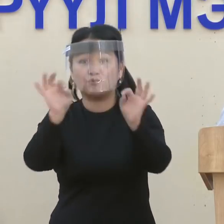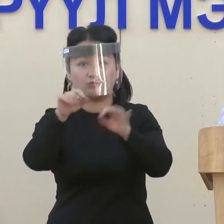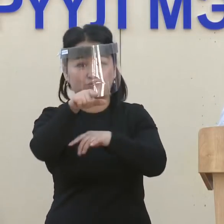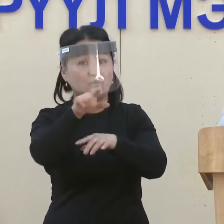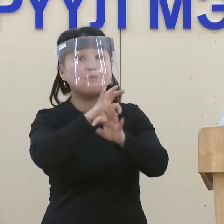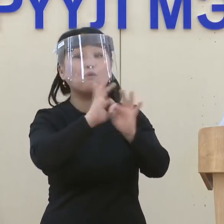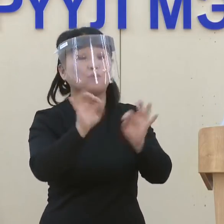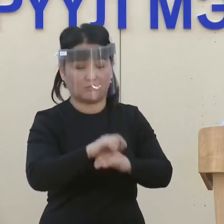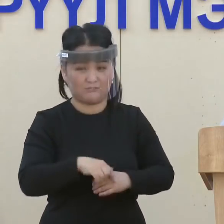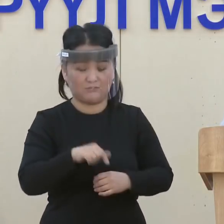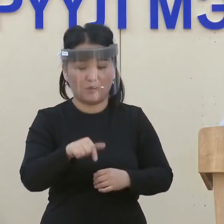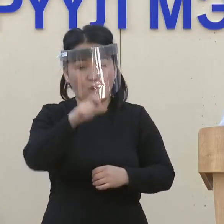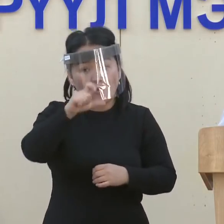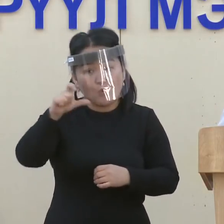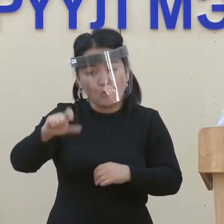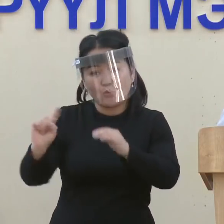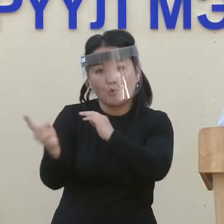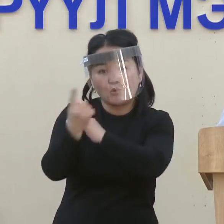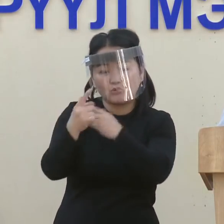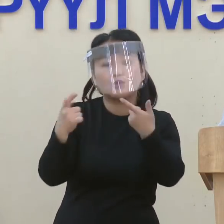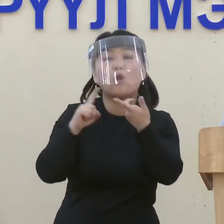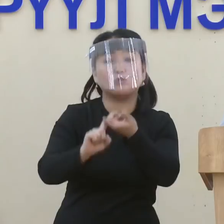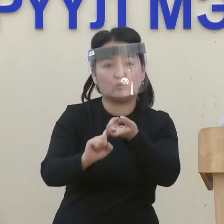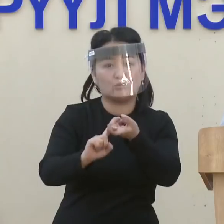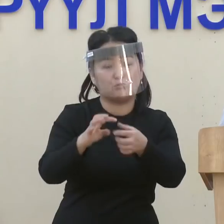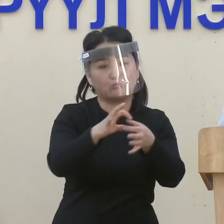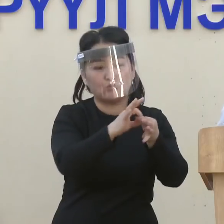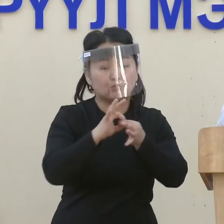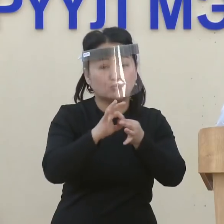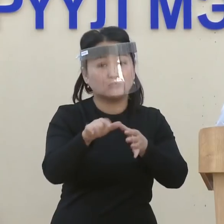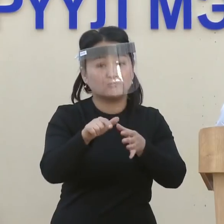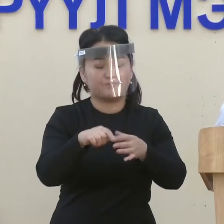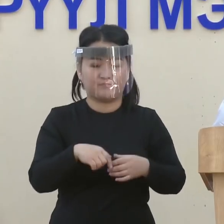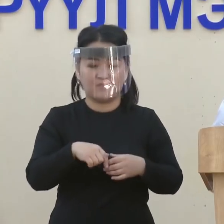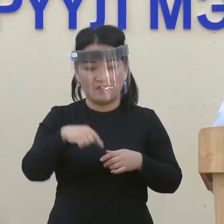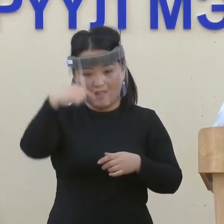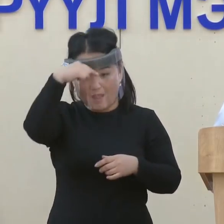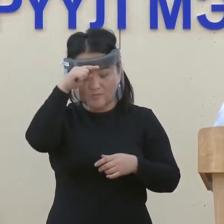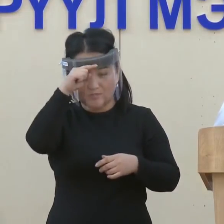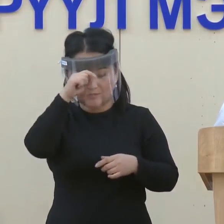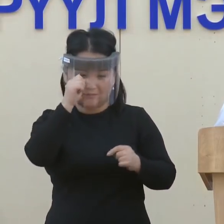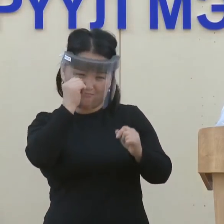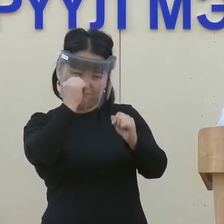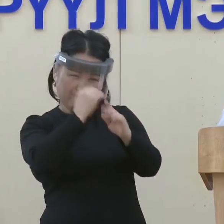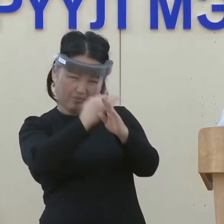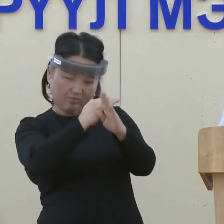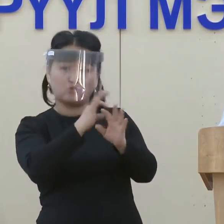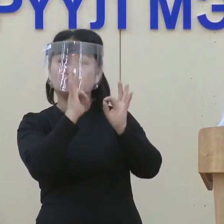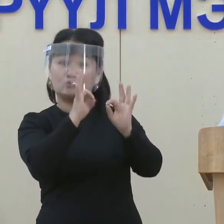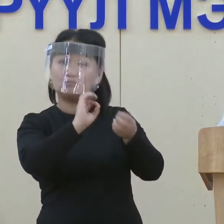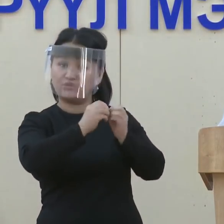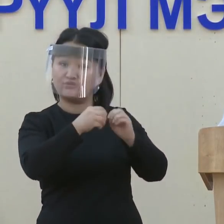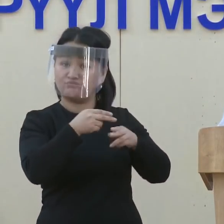гэдэг хүн болгоны онцлогтой холбоотой. Тэгээ эмчилгээ бол маш оновч зөв хийгдсэн гэдгийг одоо